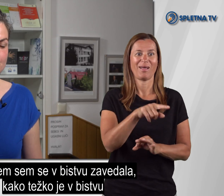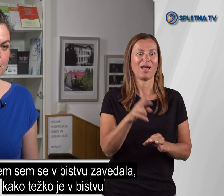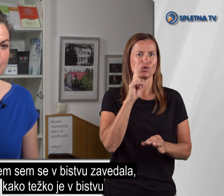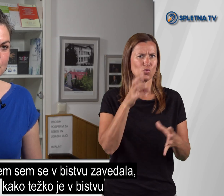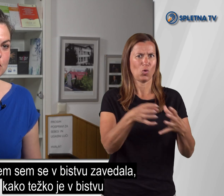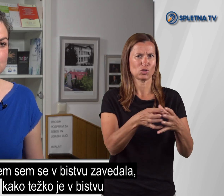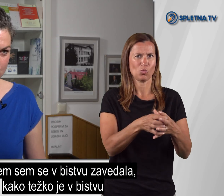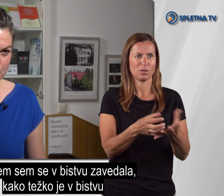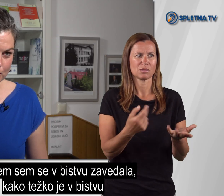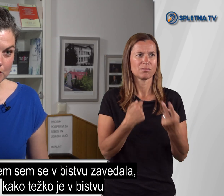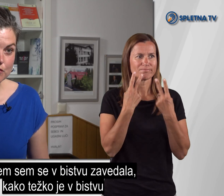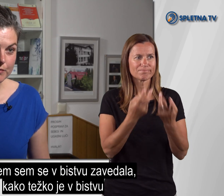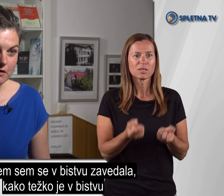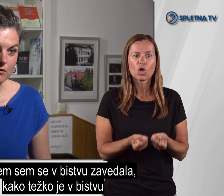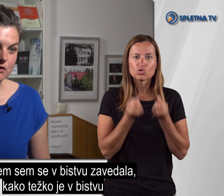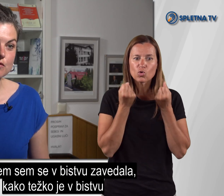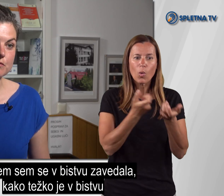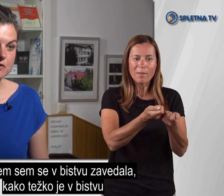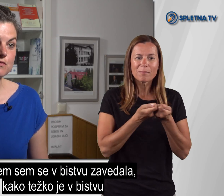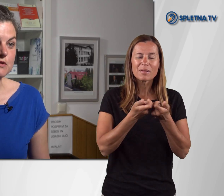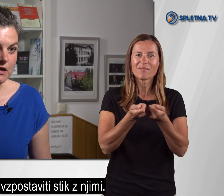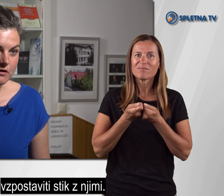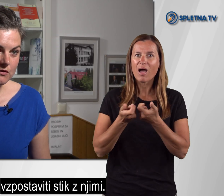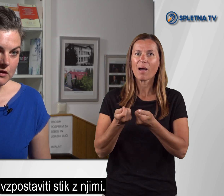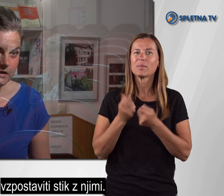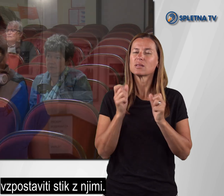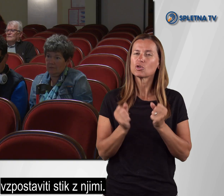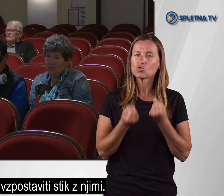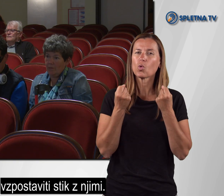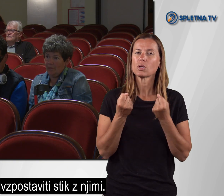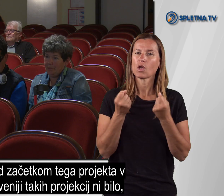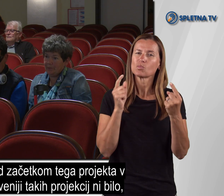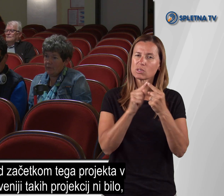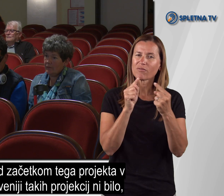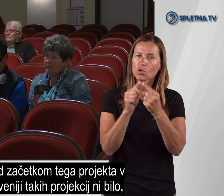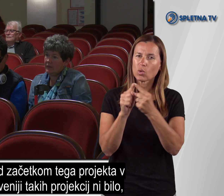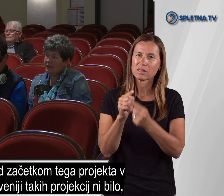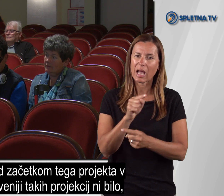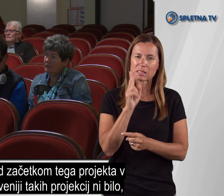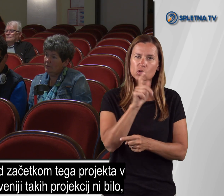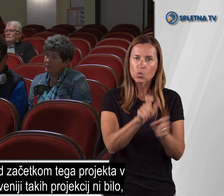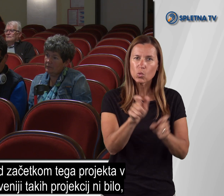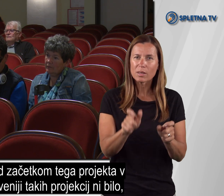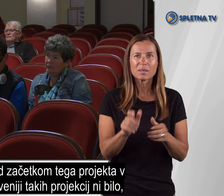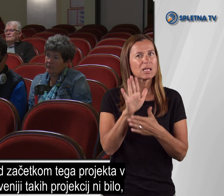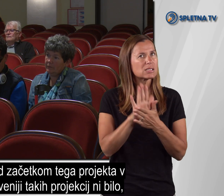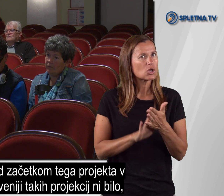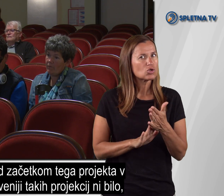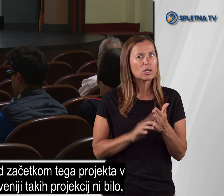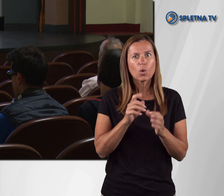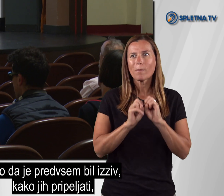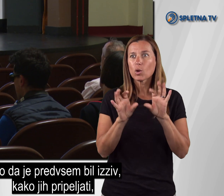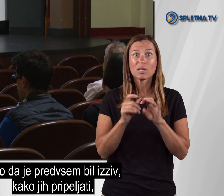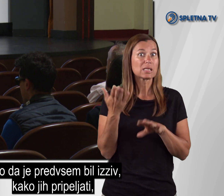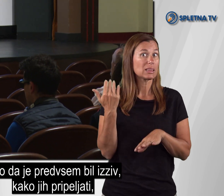bistvu zavedala, kako težko je skupnost dobiti, kako težko je v bistvu vzpostaviti kontakt z njimi. In pred začetkom tega projekta v Sloveniji takih projekcij ni